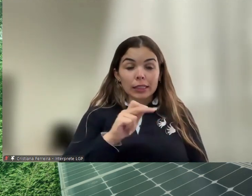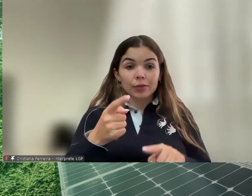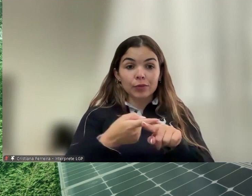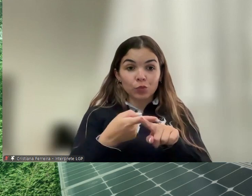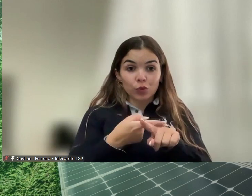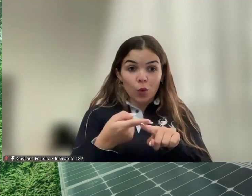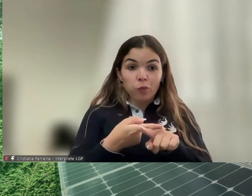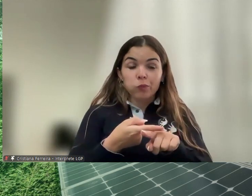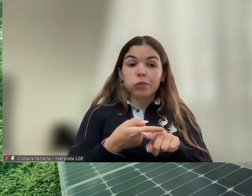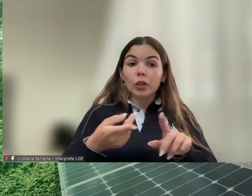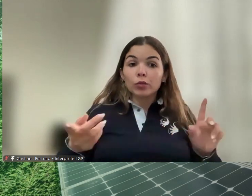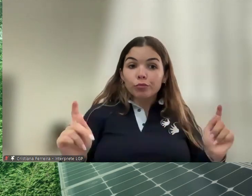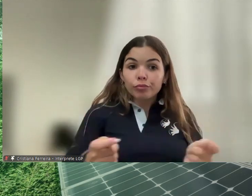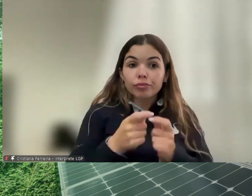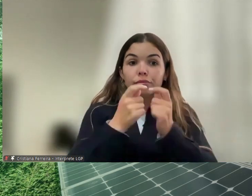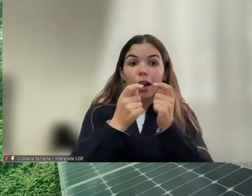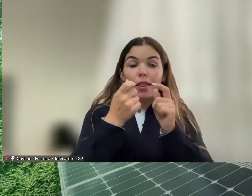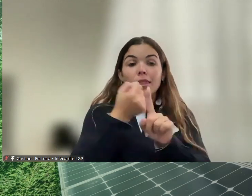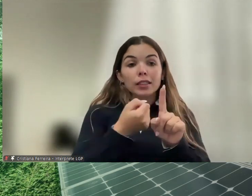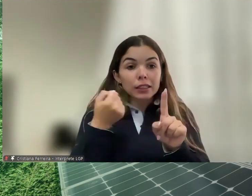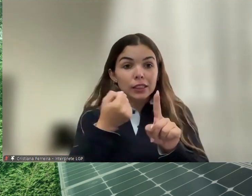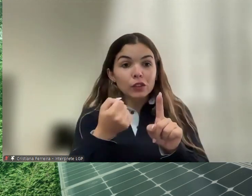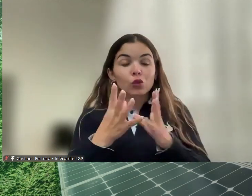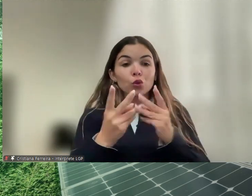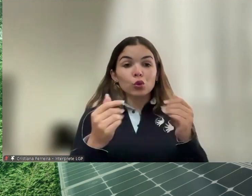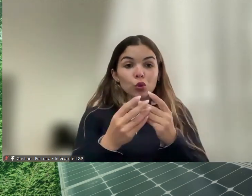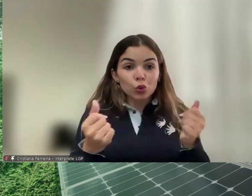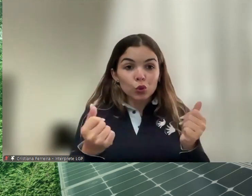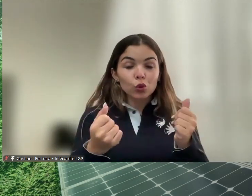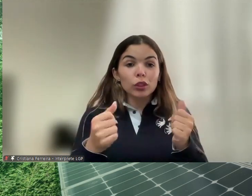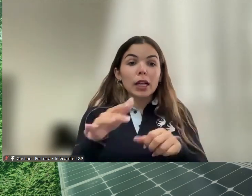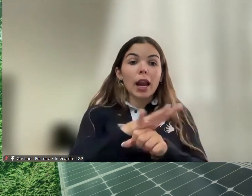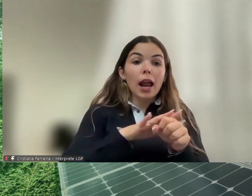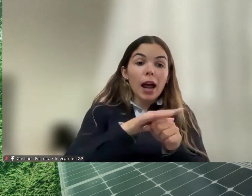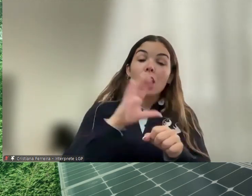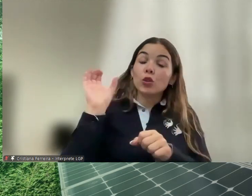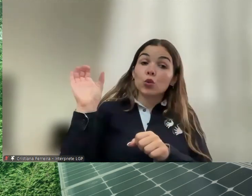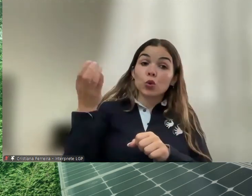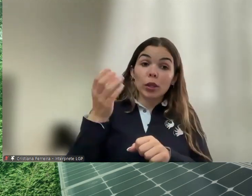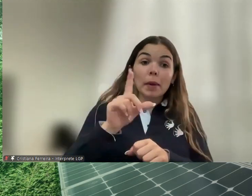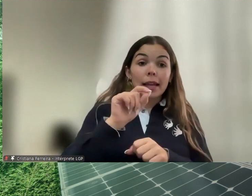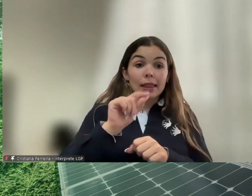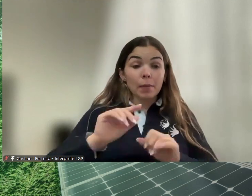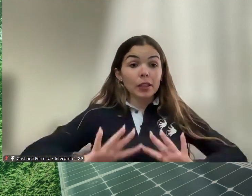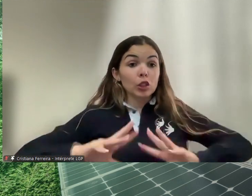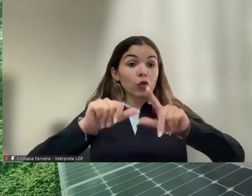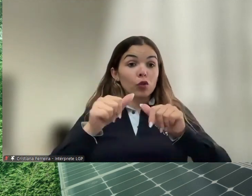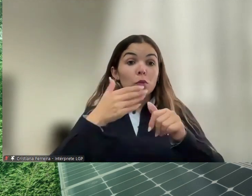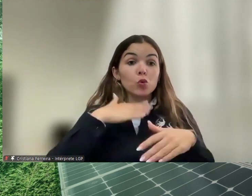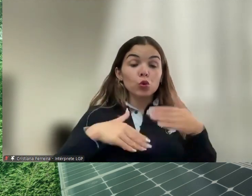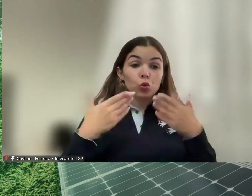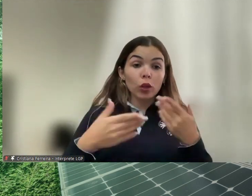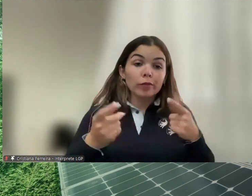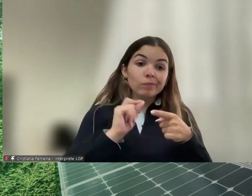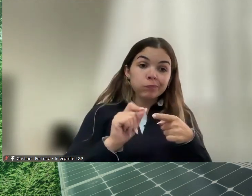de conhecimento e soluções para desafios societais, principalmente nas áreas da ação climática e do desenvolvimento sustentável, e em